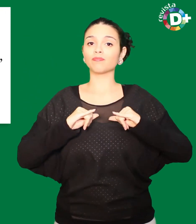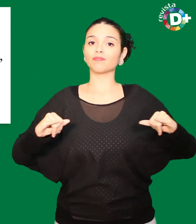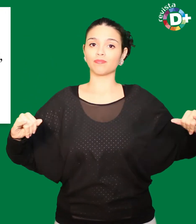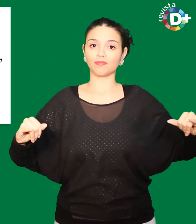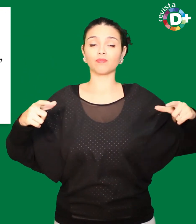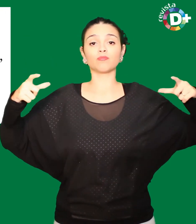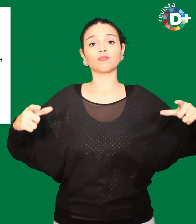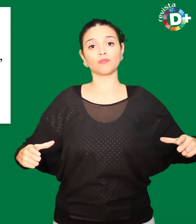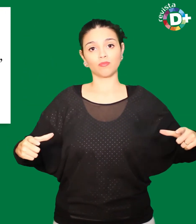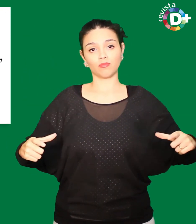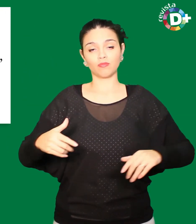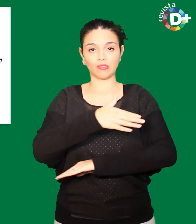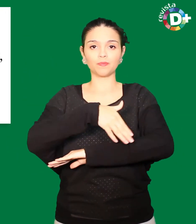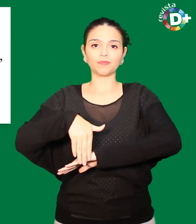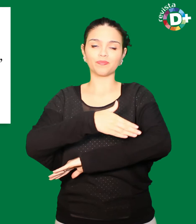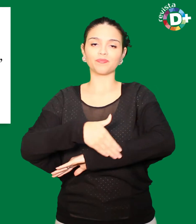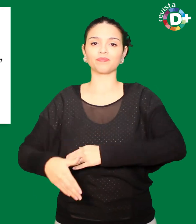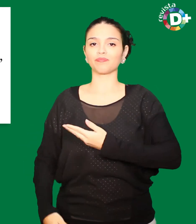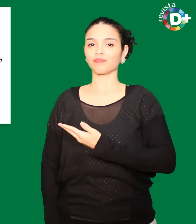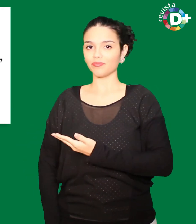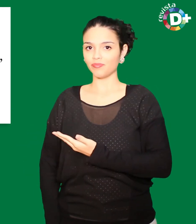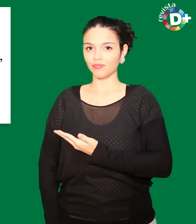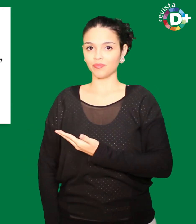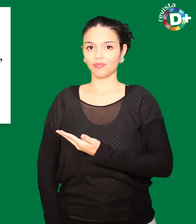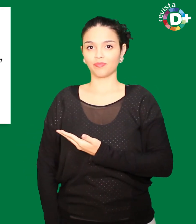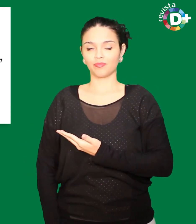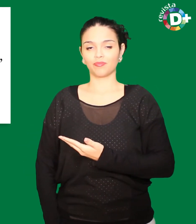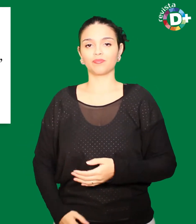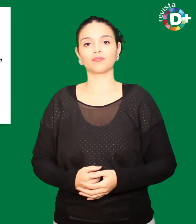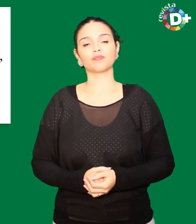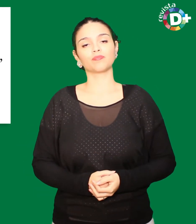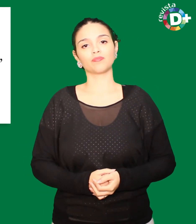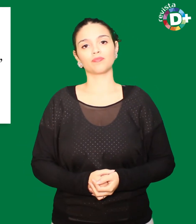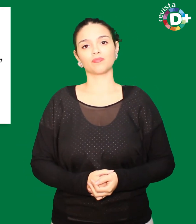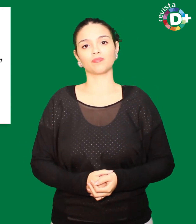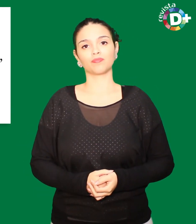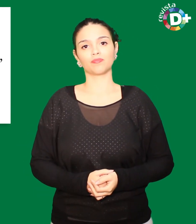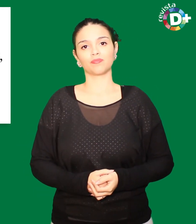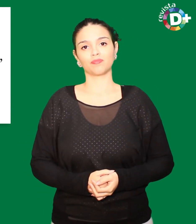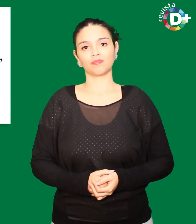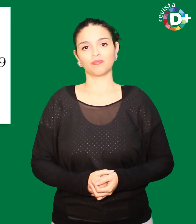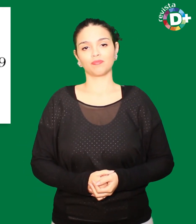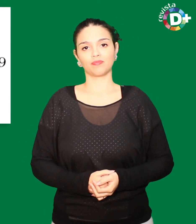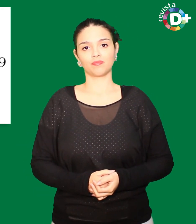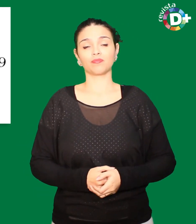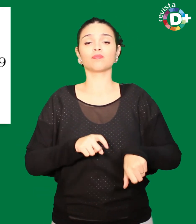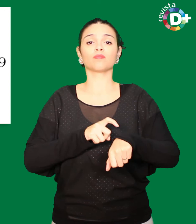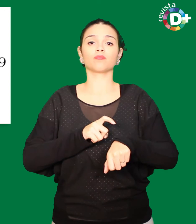Serviço. Local: Avenida Ana Costa, 388, Praia do Gonzaga, Santos, São Paulo.